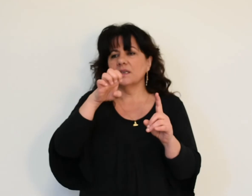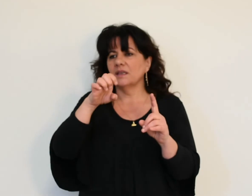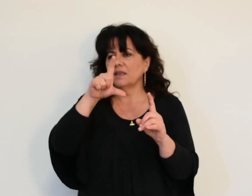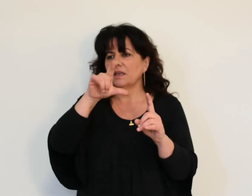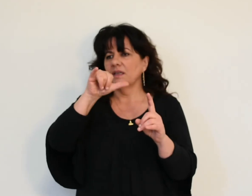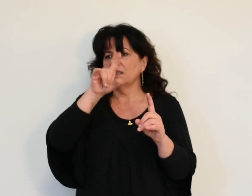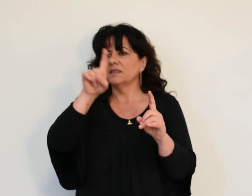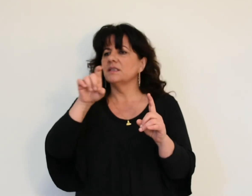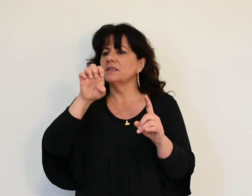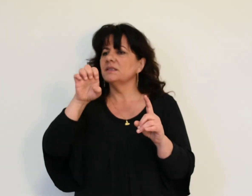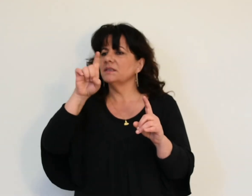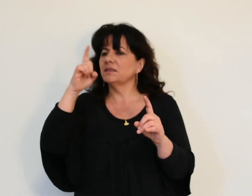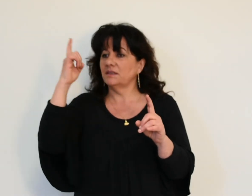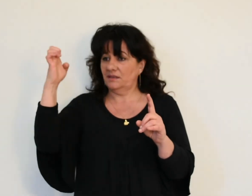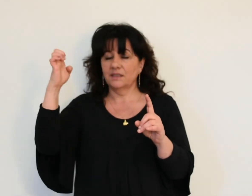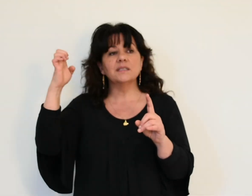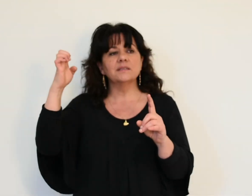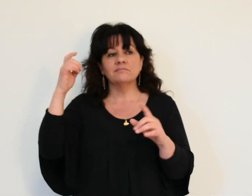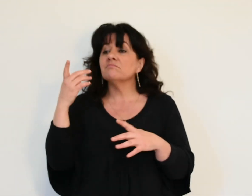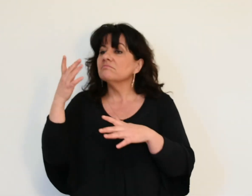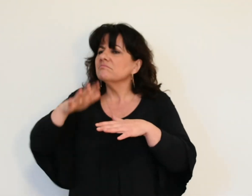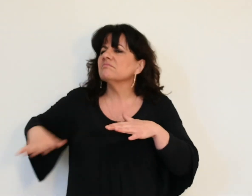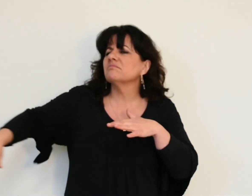il y avait beaucoup de lépreux en Israël,